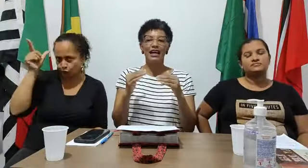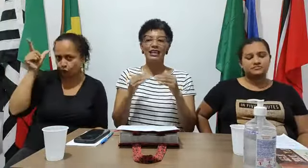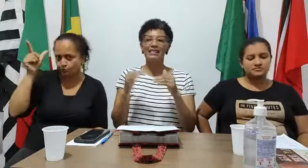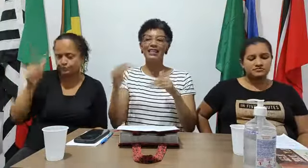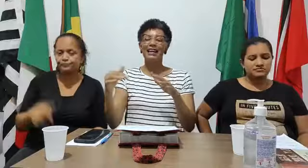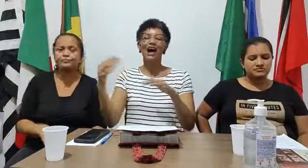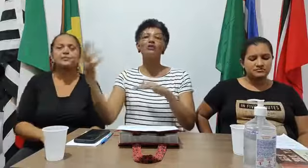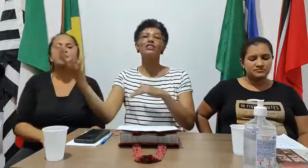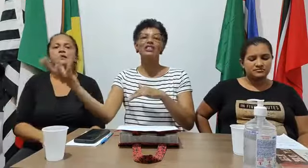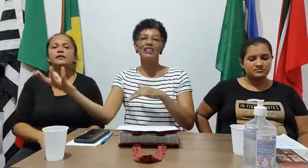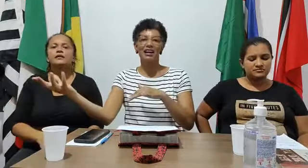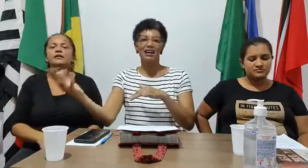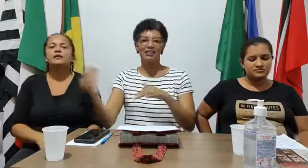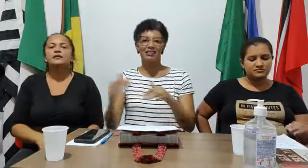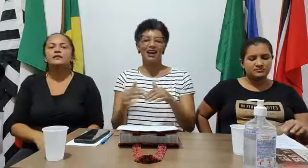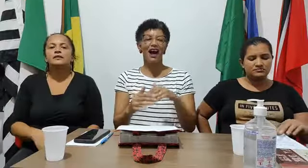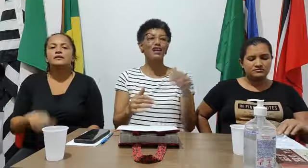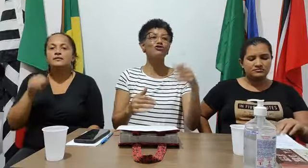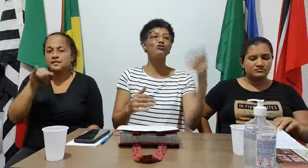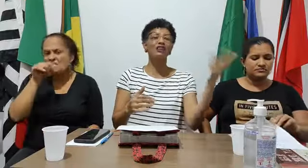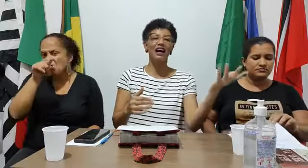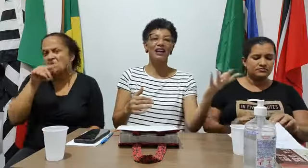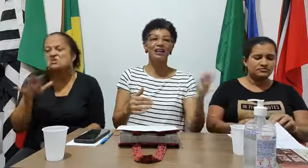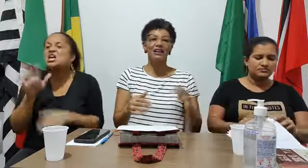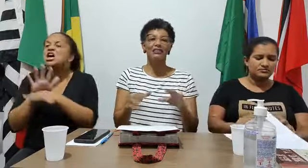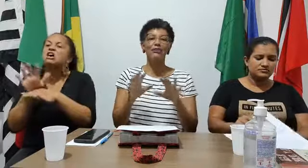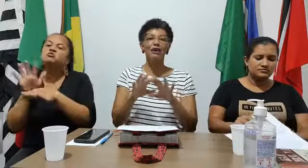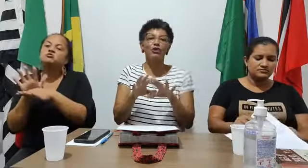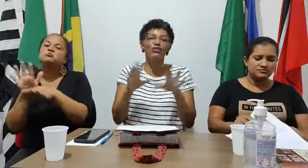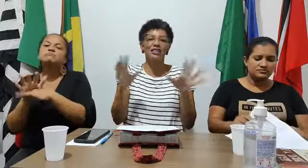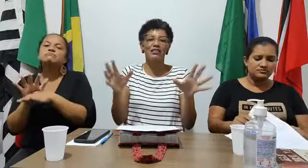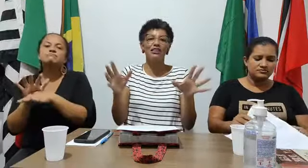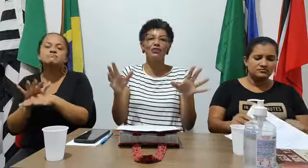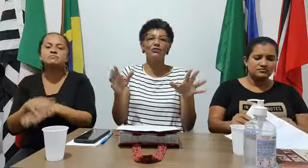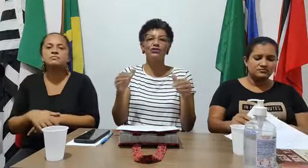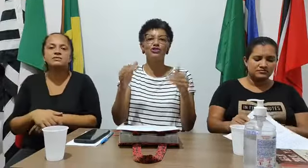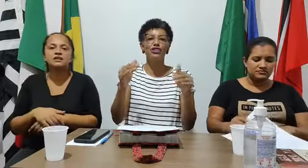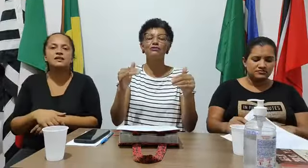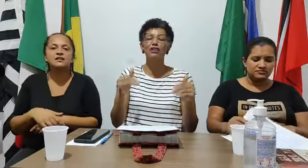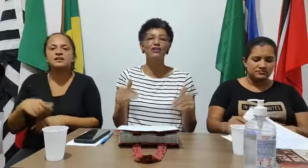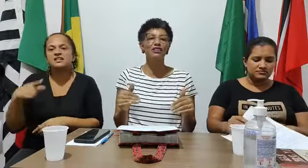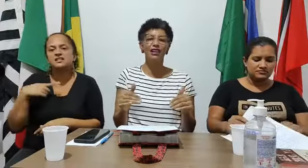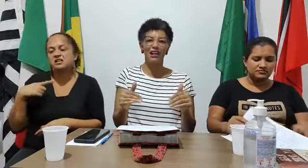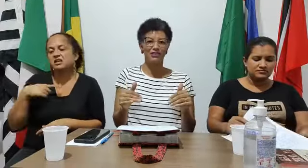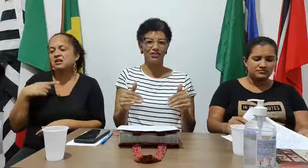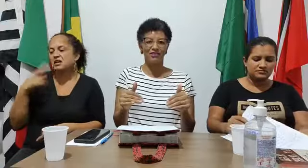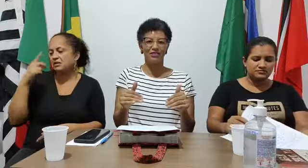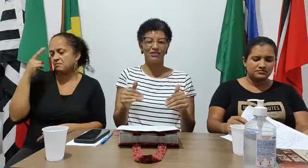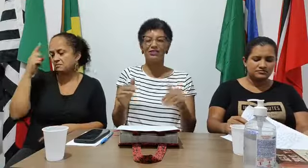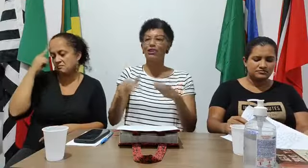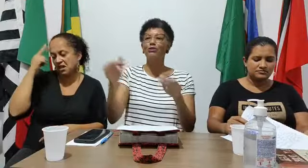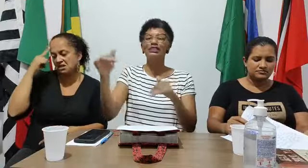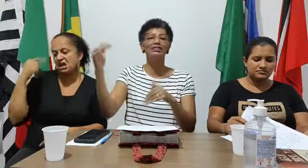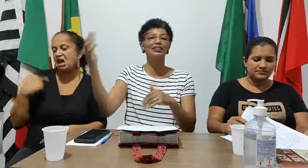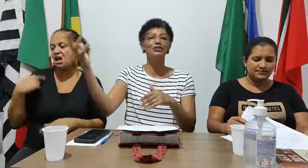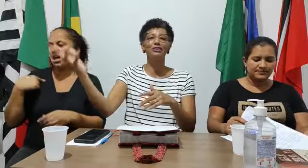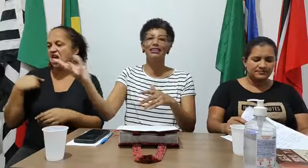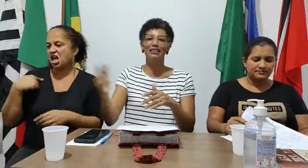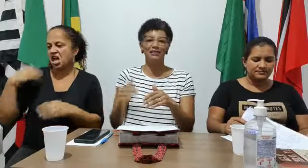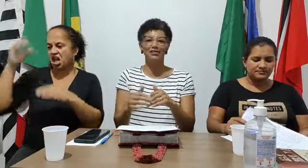onde ser auxiliar, ajudar, tem uma conotação de inferioridade, de